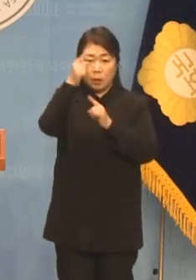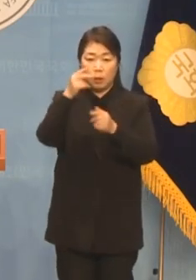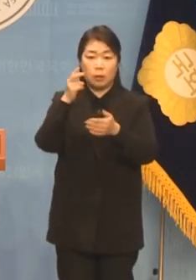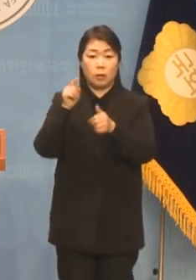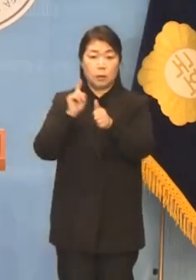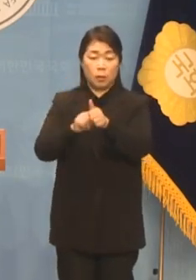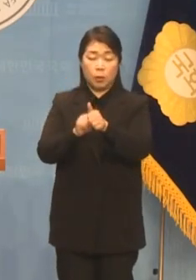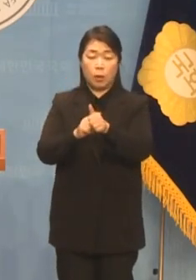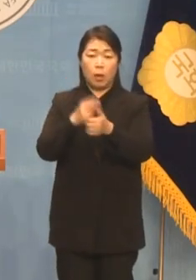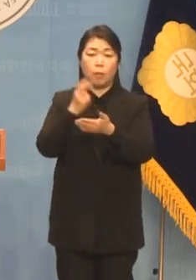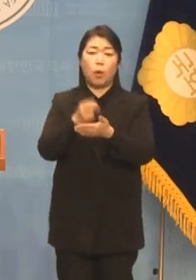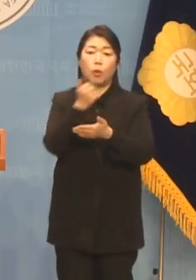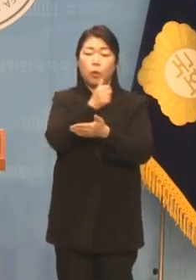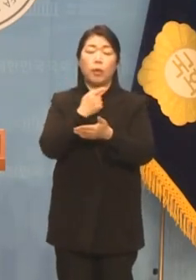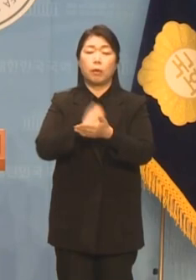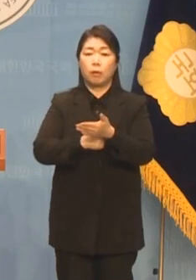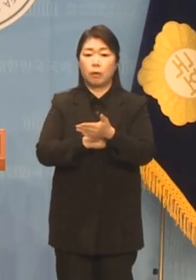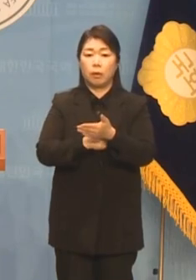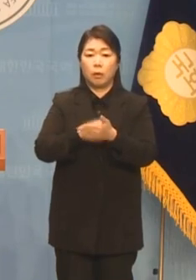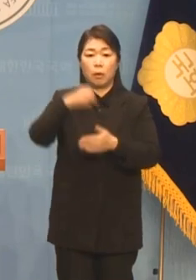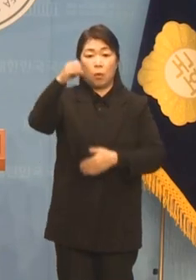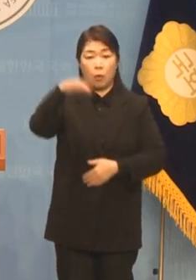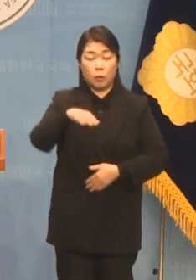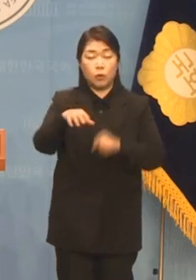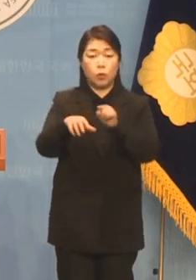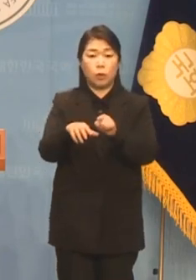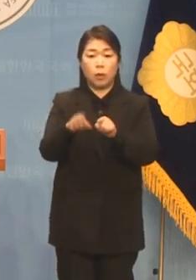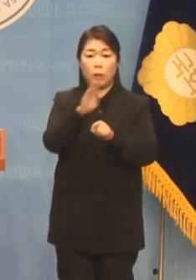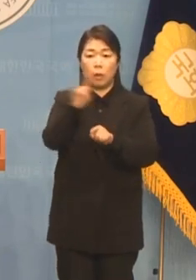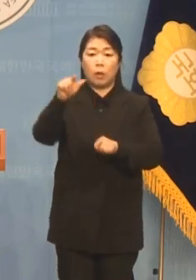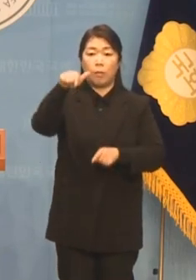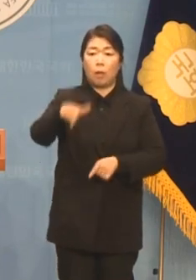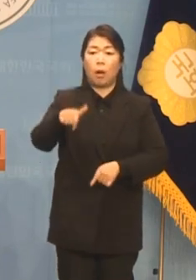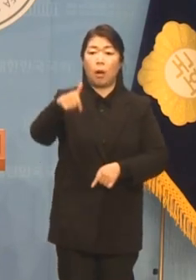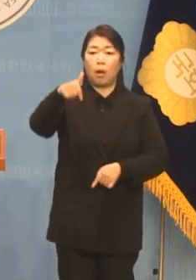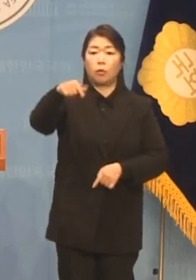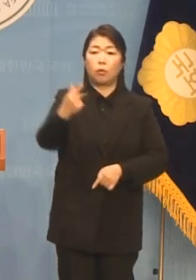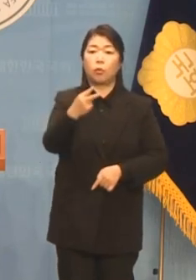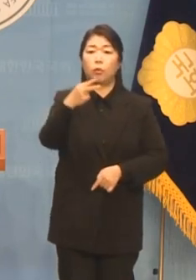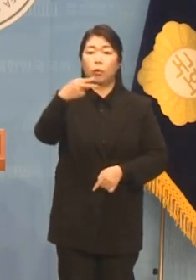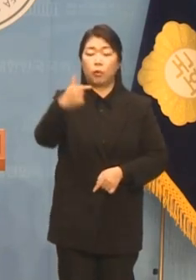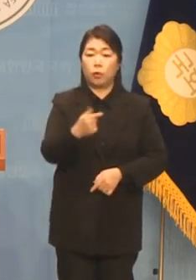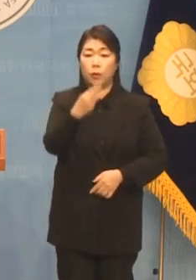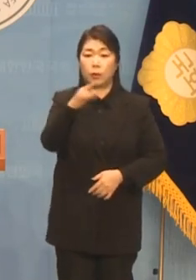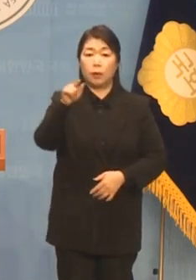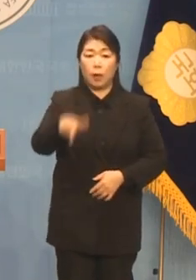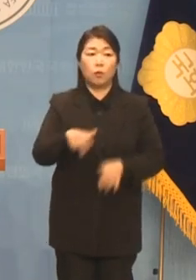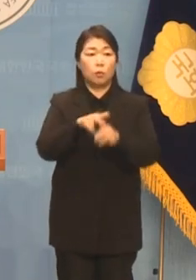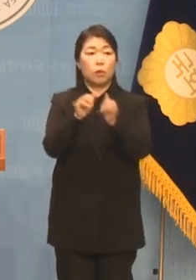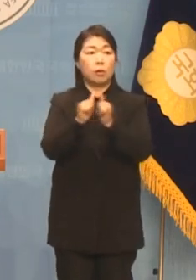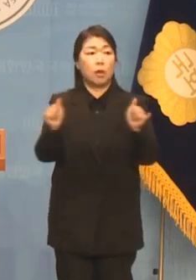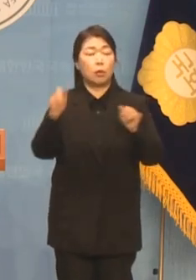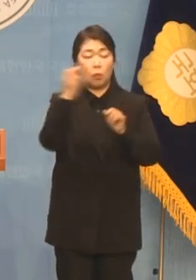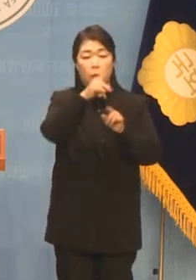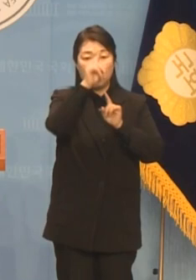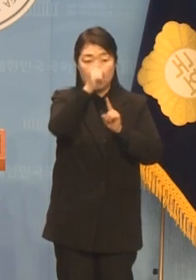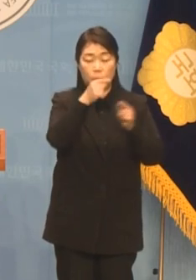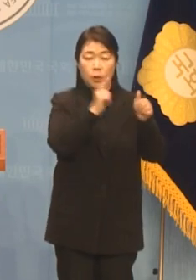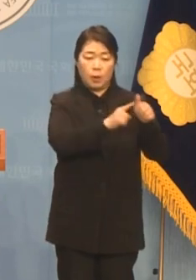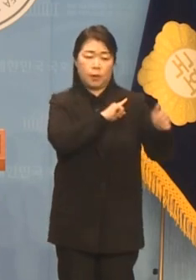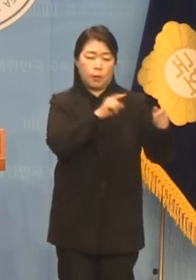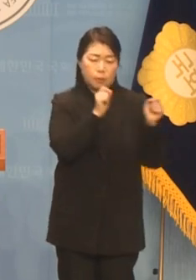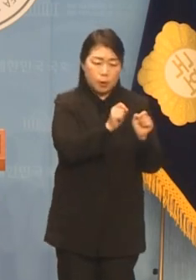변한 주상 박택 후보 이재행 대표의 최측근인